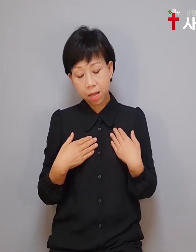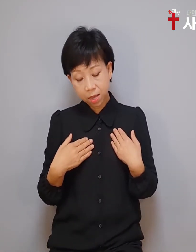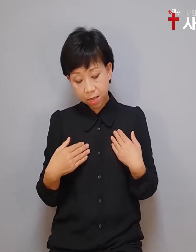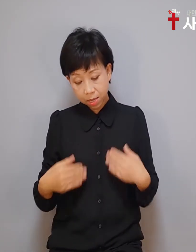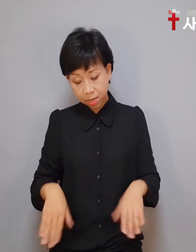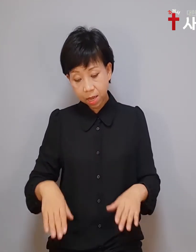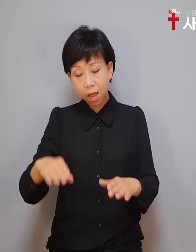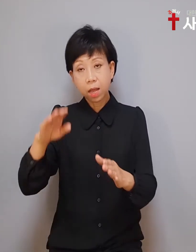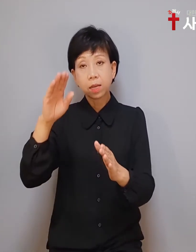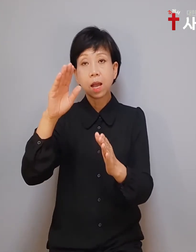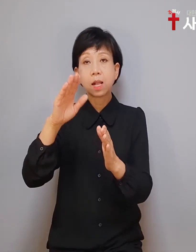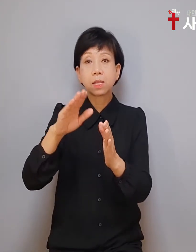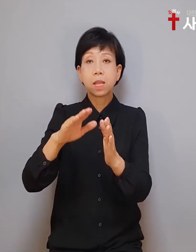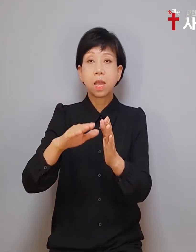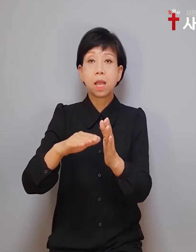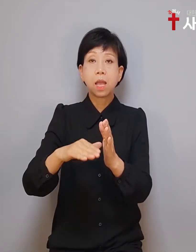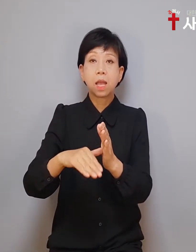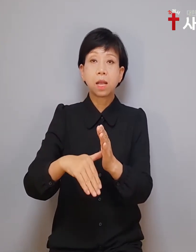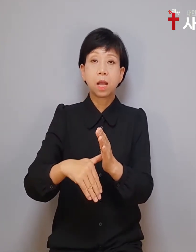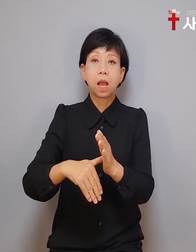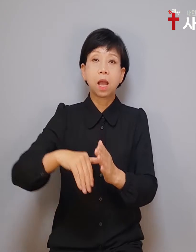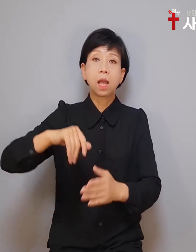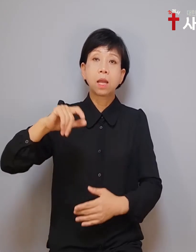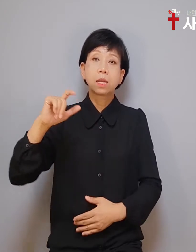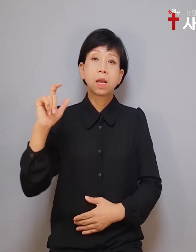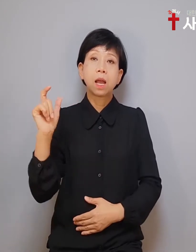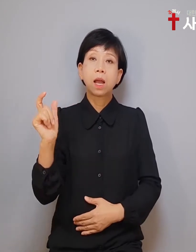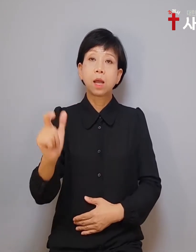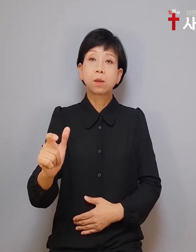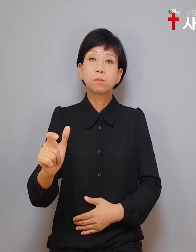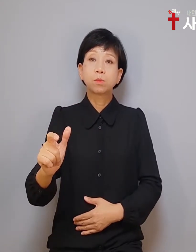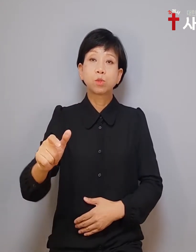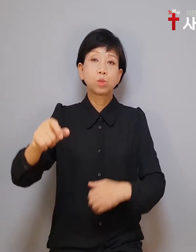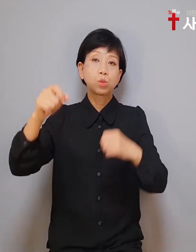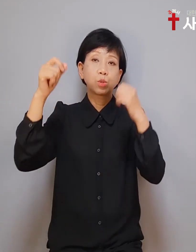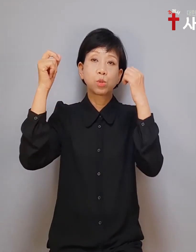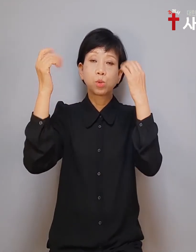내가 약할 때 강함